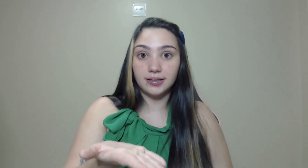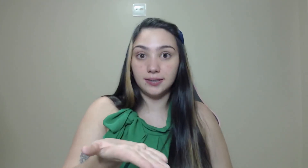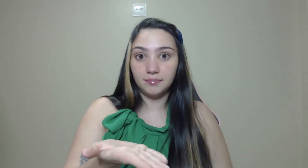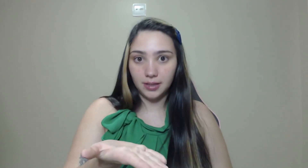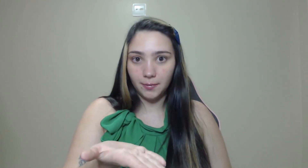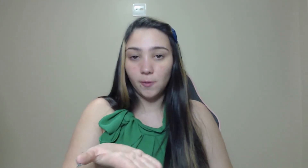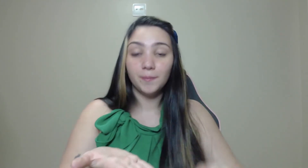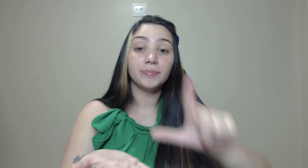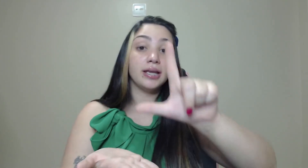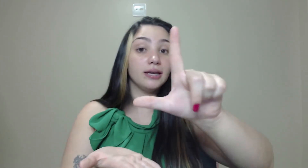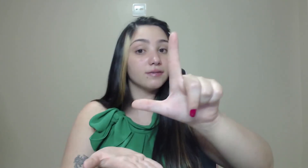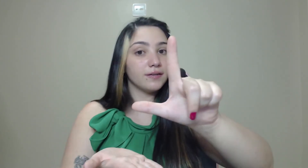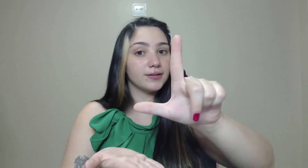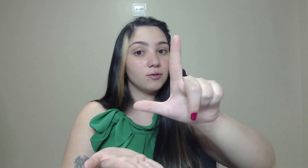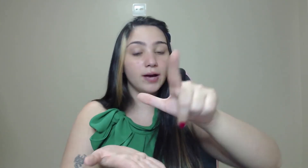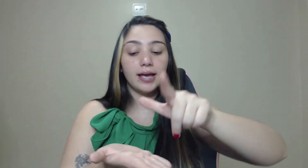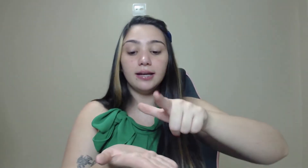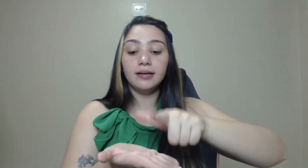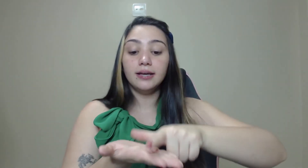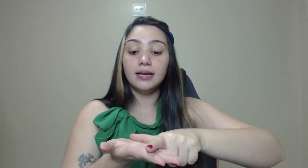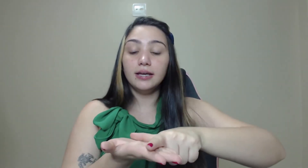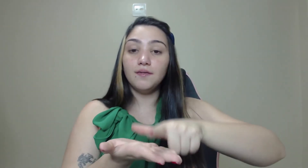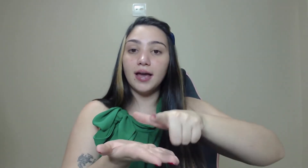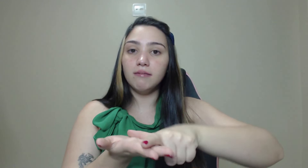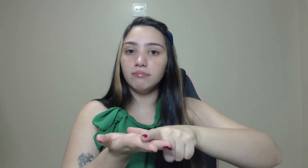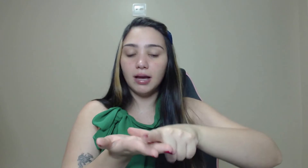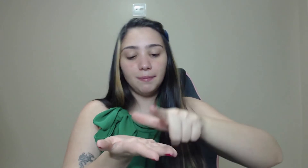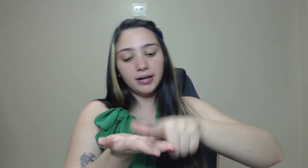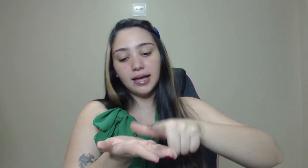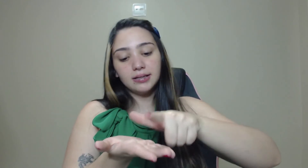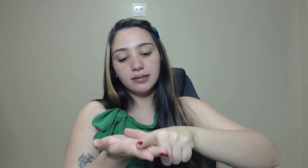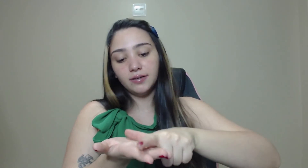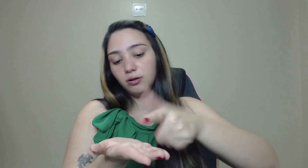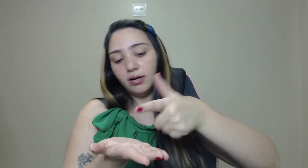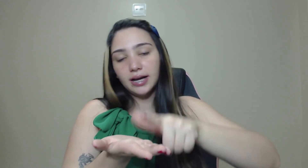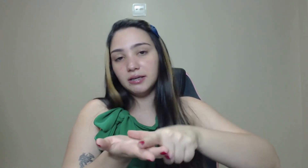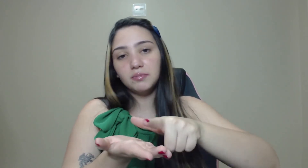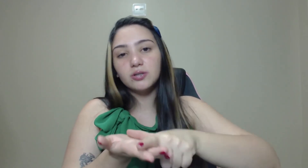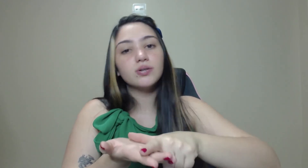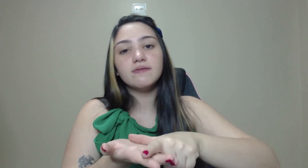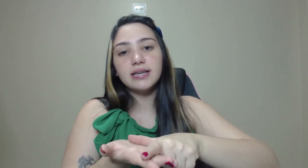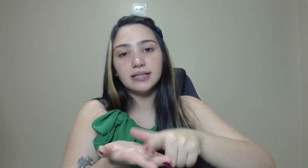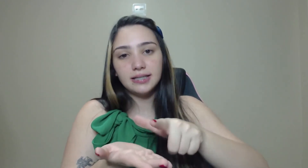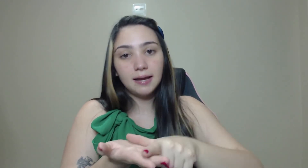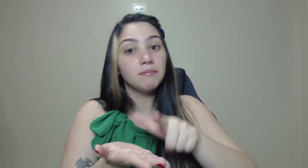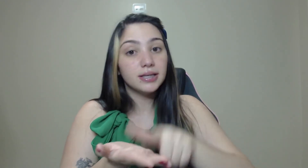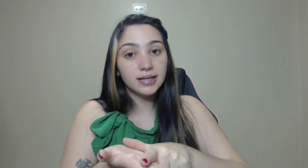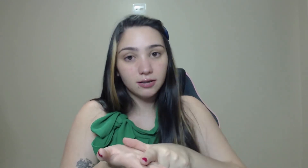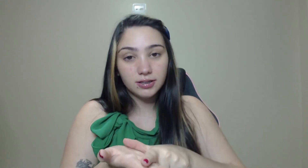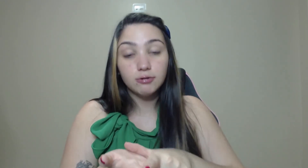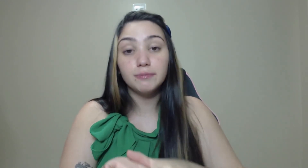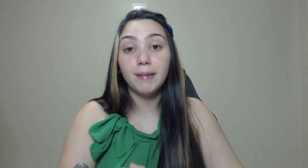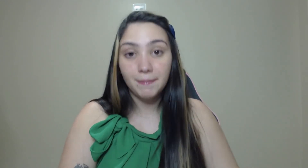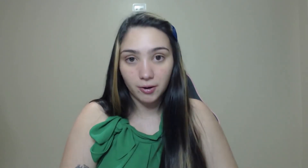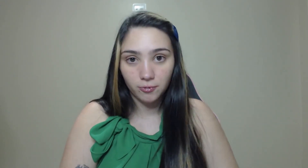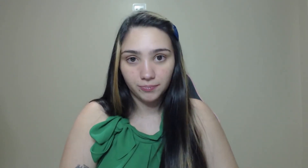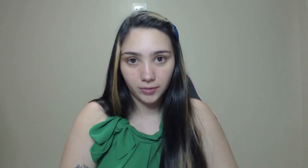tá bom? E aí você vai fazer um L e vai apertar assim, vai colocar aqui umas 2 vezes, né? Esse daqui é o sinal de papel,